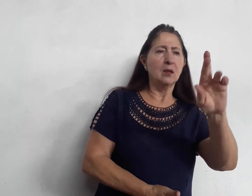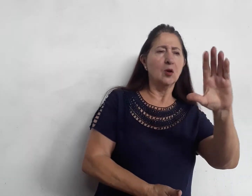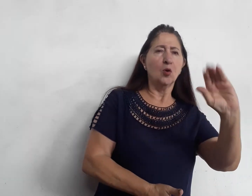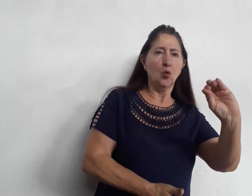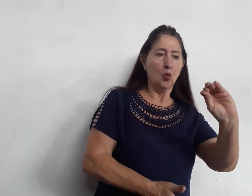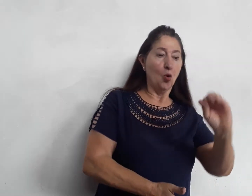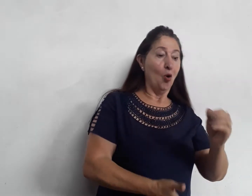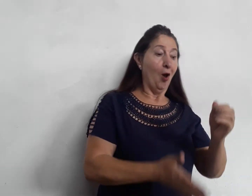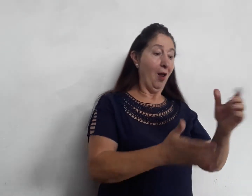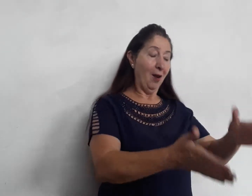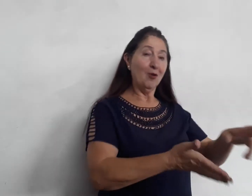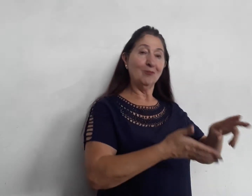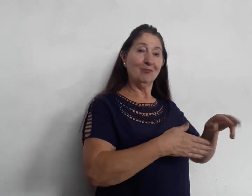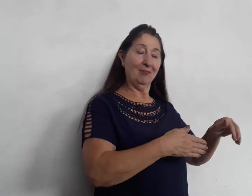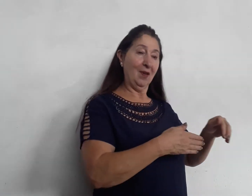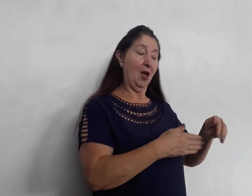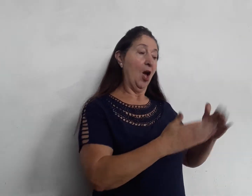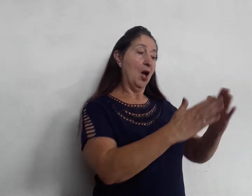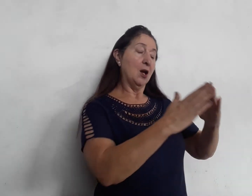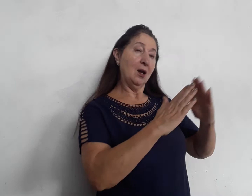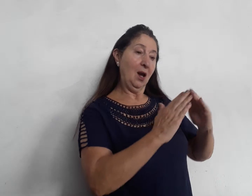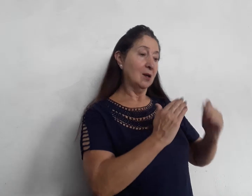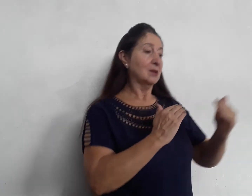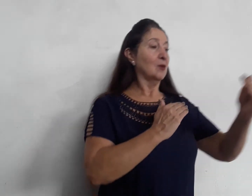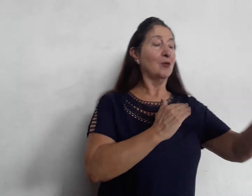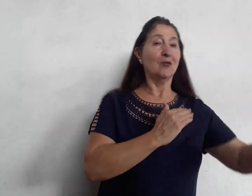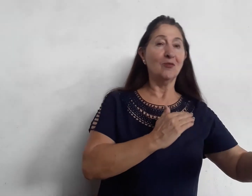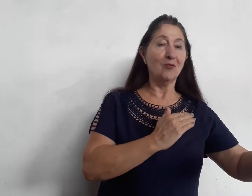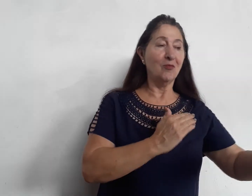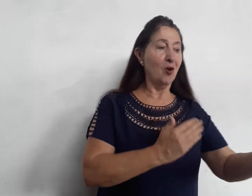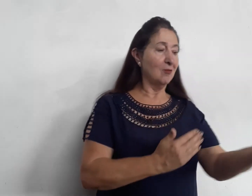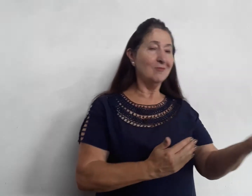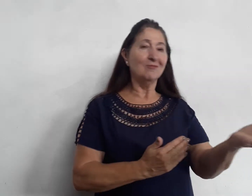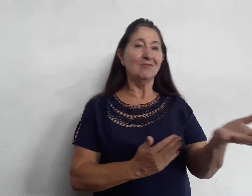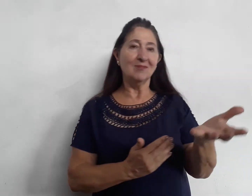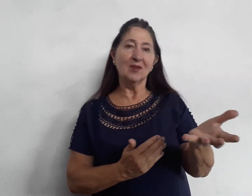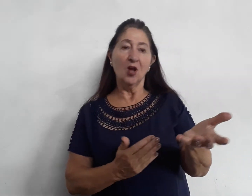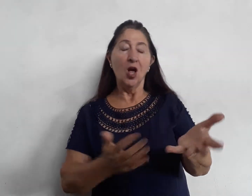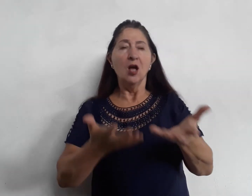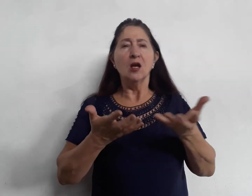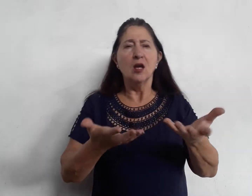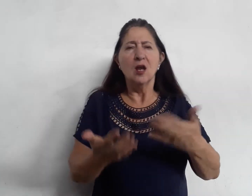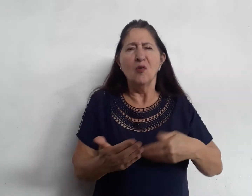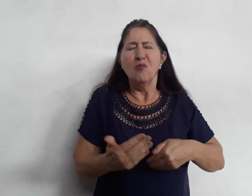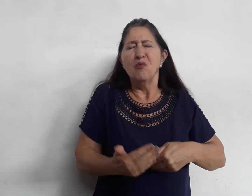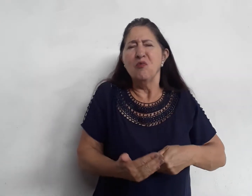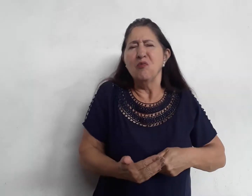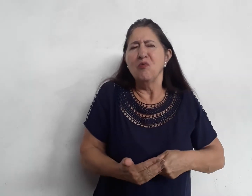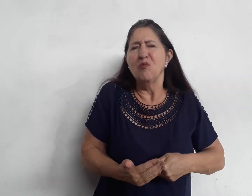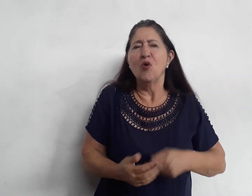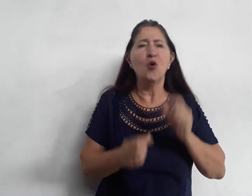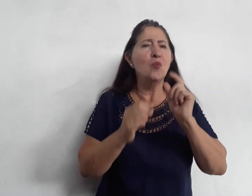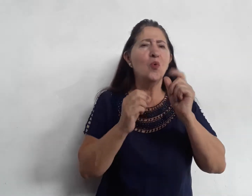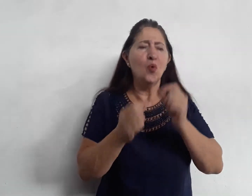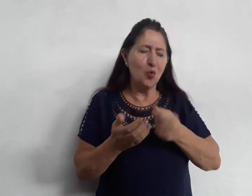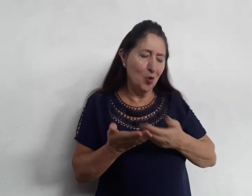chão à porta do rico. Ele queria matar a fome com as sobras que caíam da mesa do